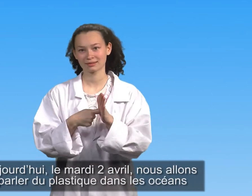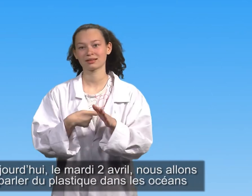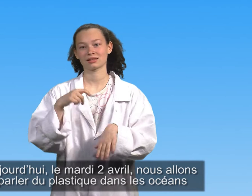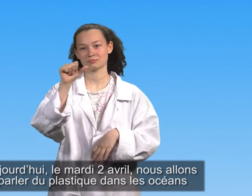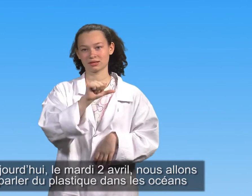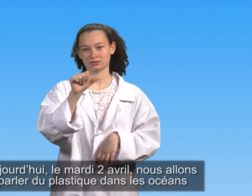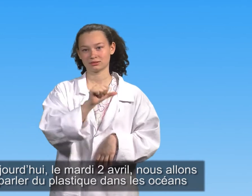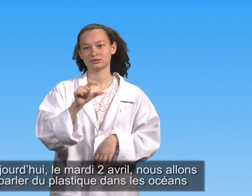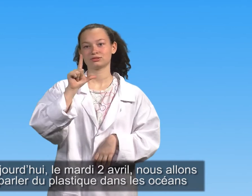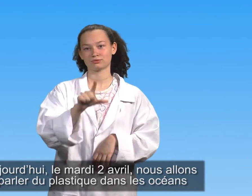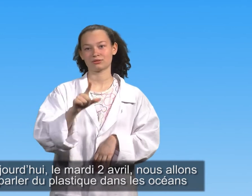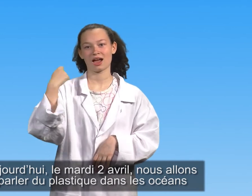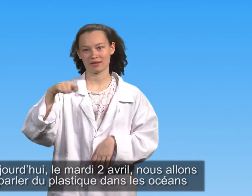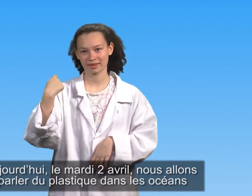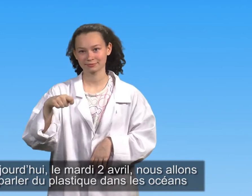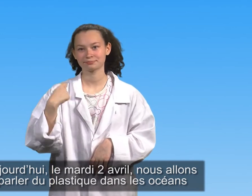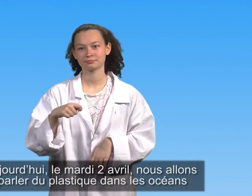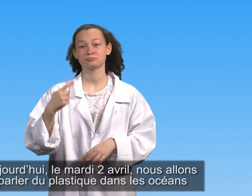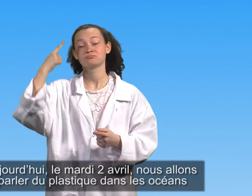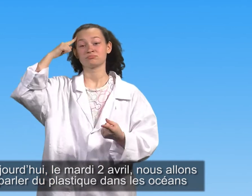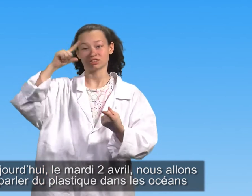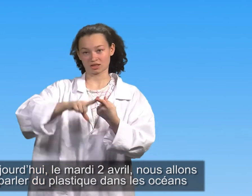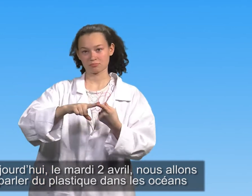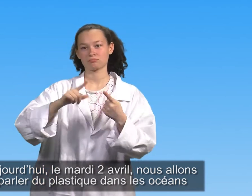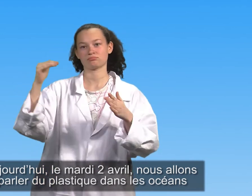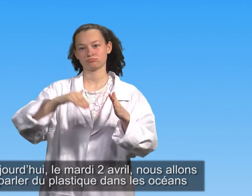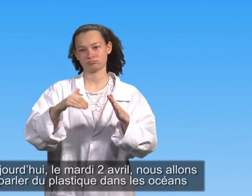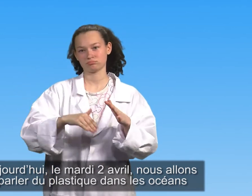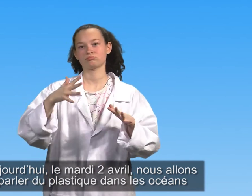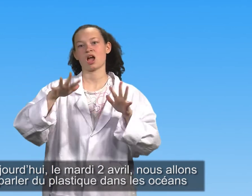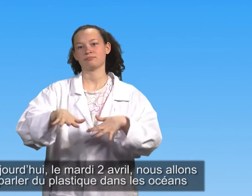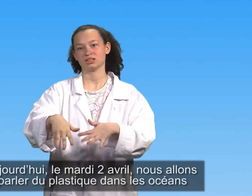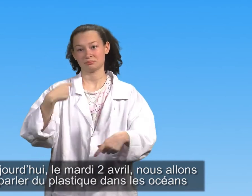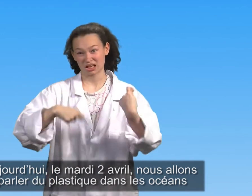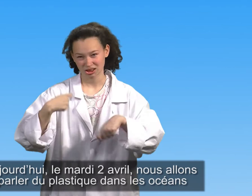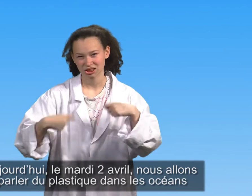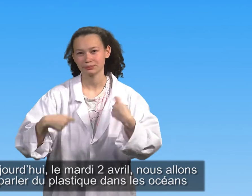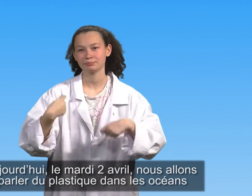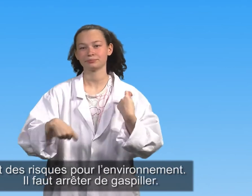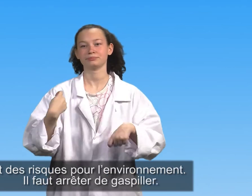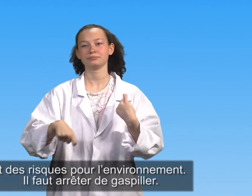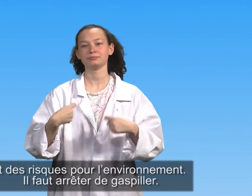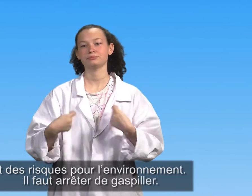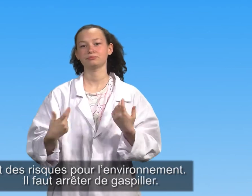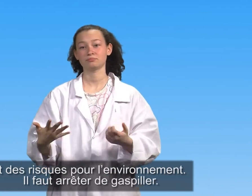le mardi 2 avril, nous allons parler du plastique dans les océans